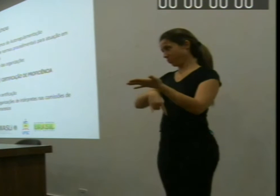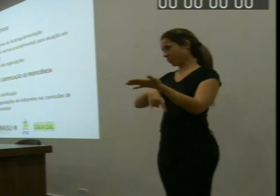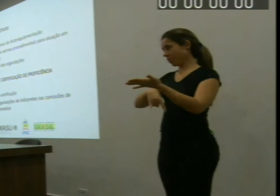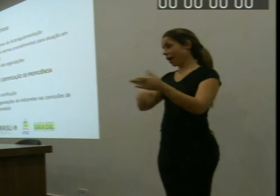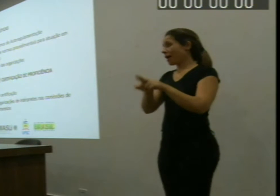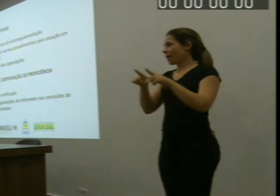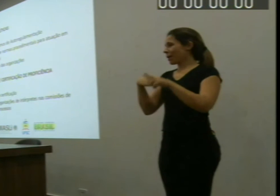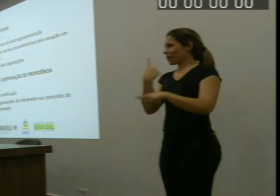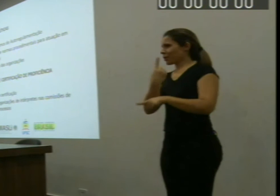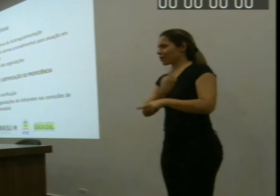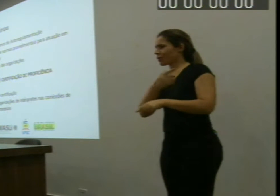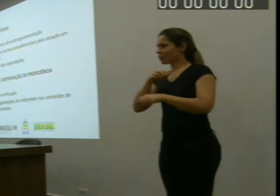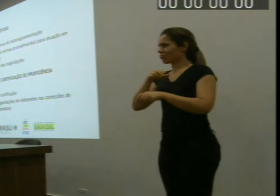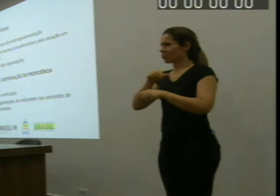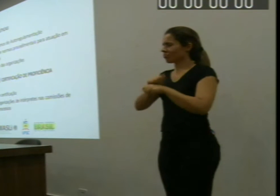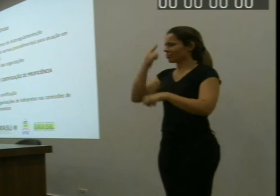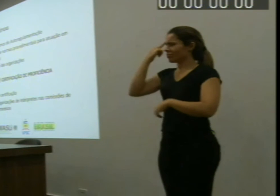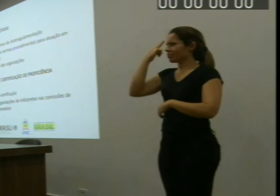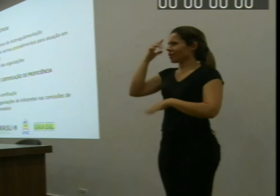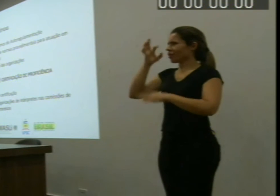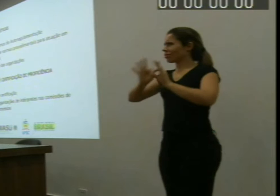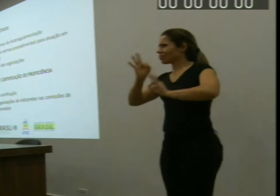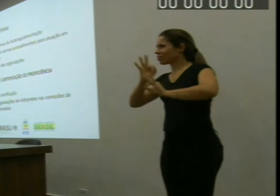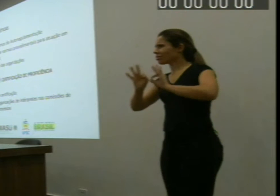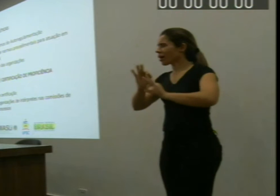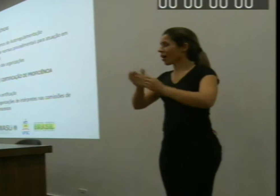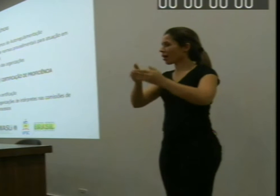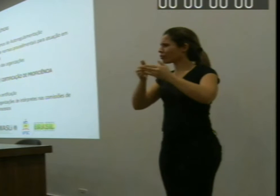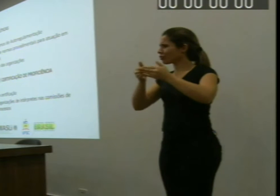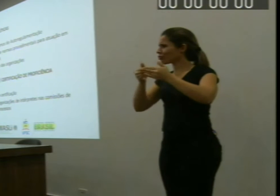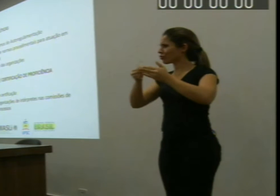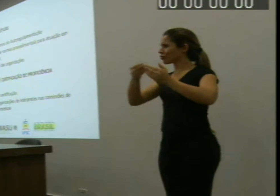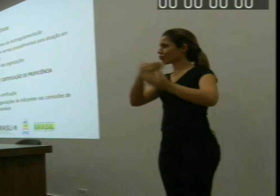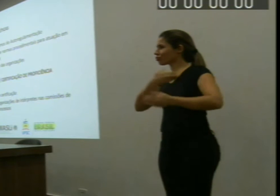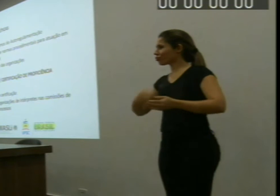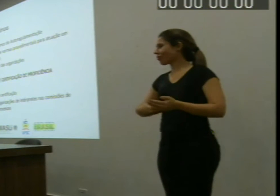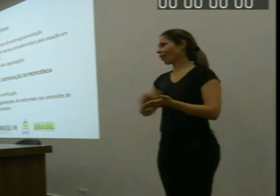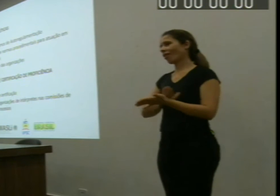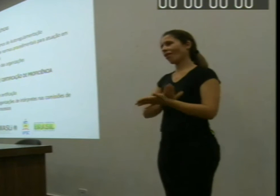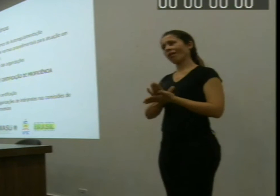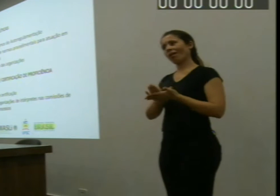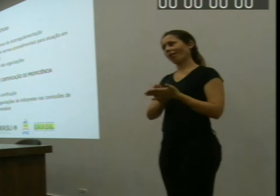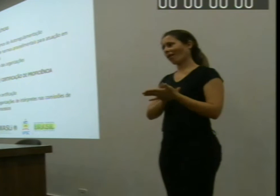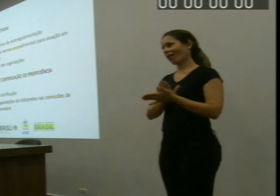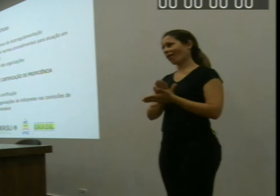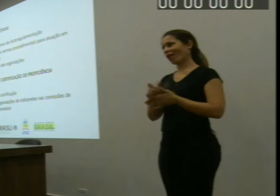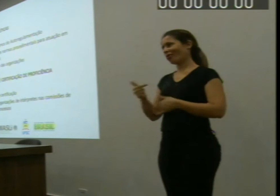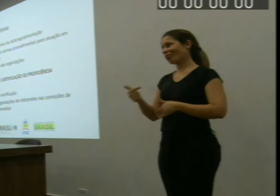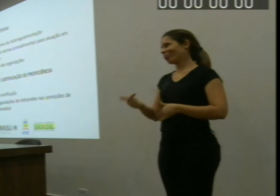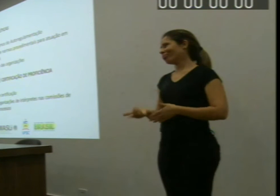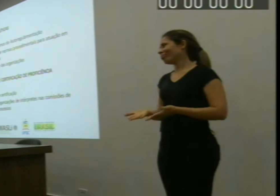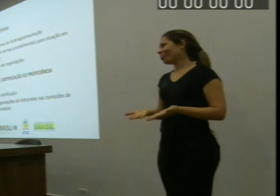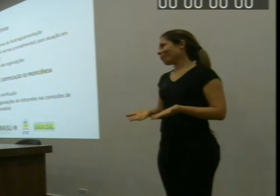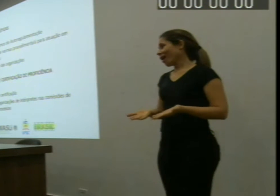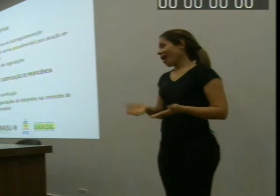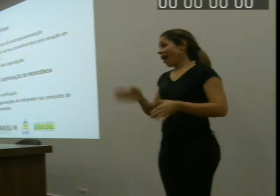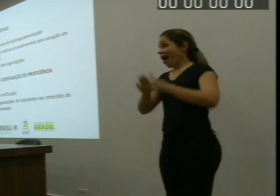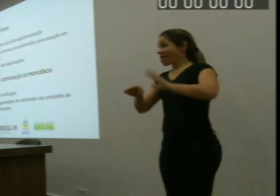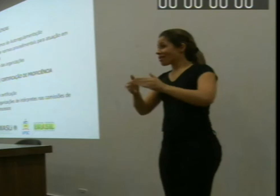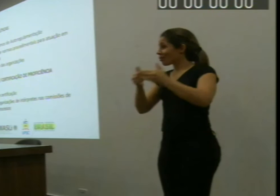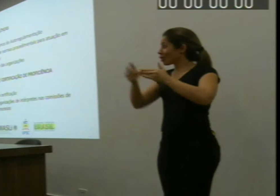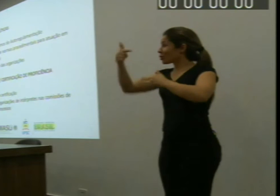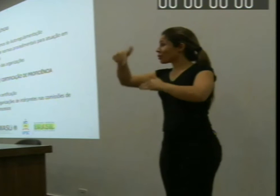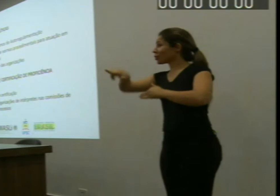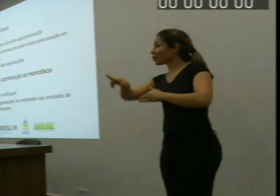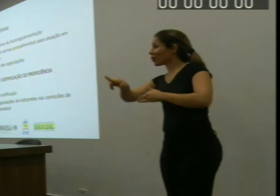gente nunca parou para exigir do governo para pedir do governo né a gente às vezes pede outras coisas debito muito muito mais